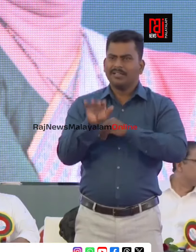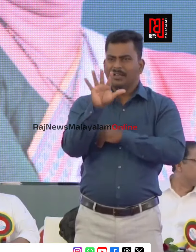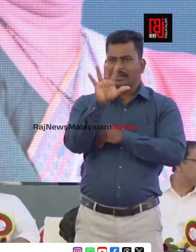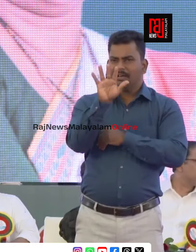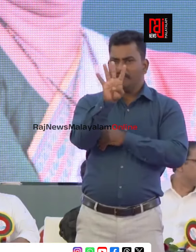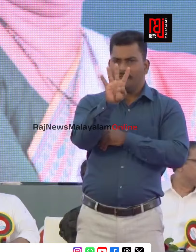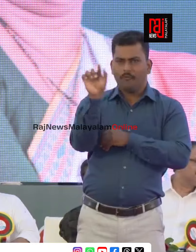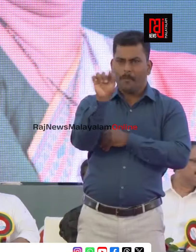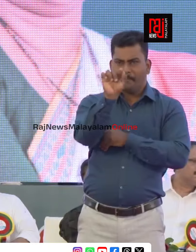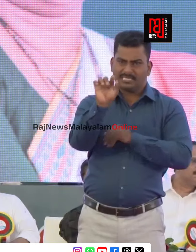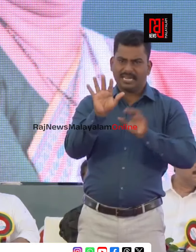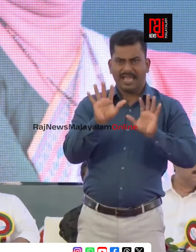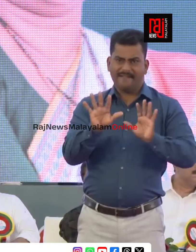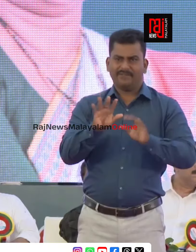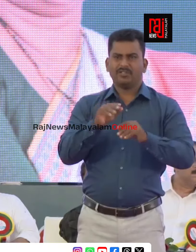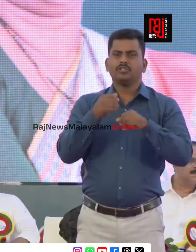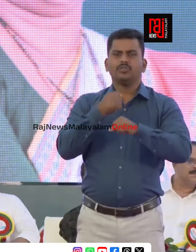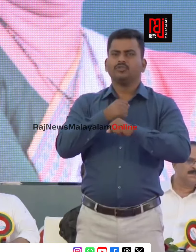ഒരു വിദഗ്ധ സമിതി